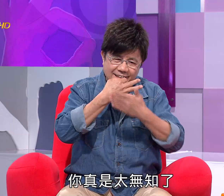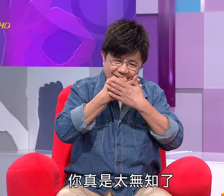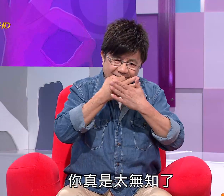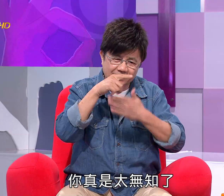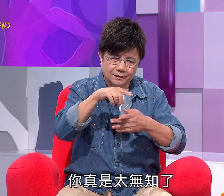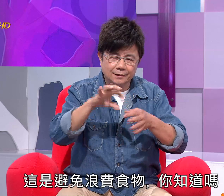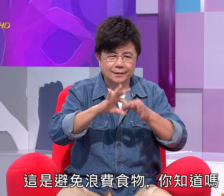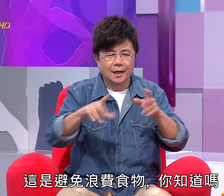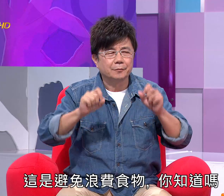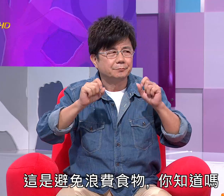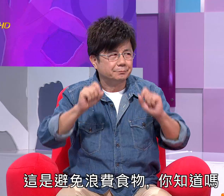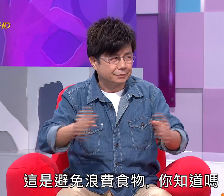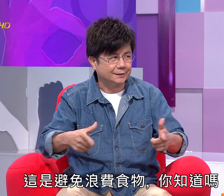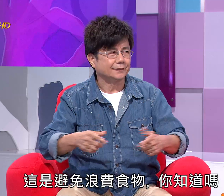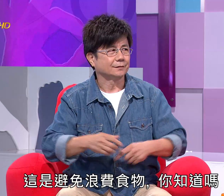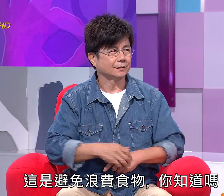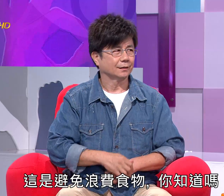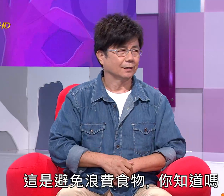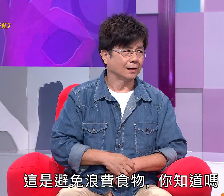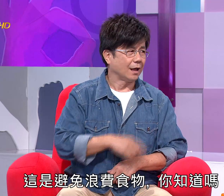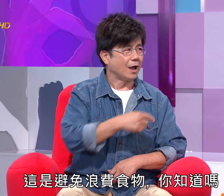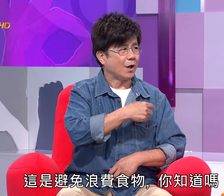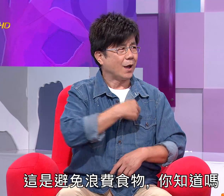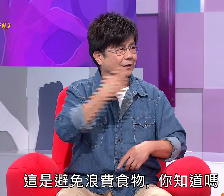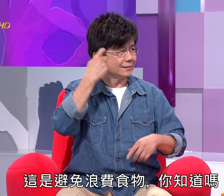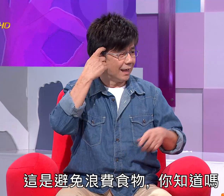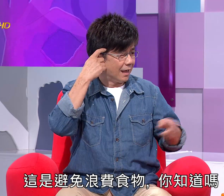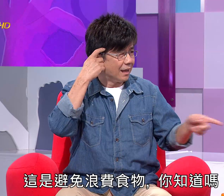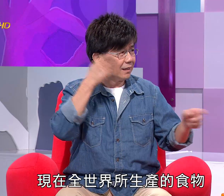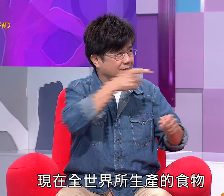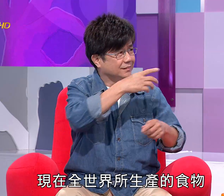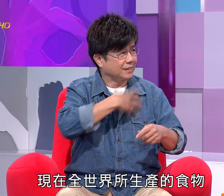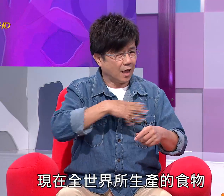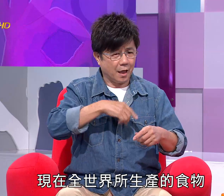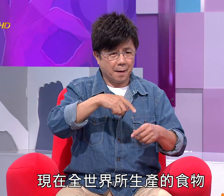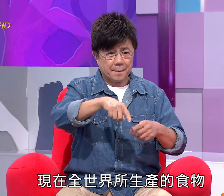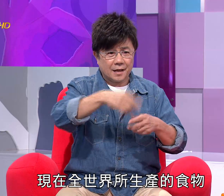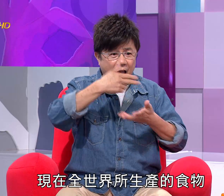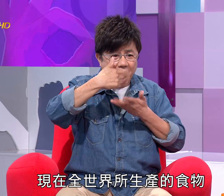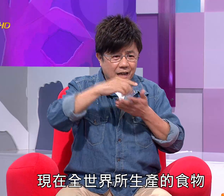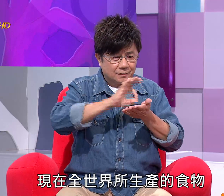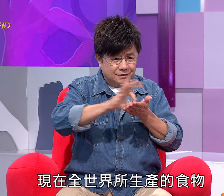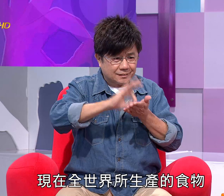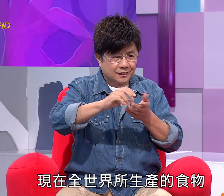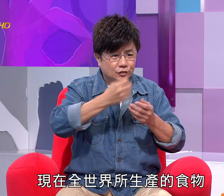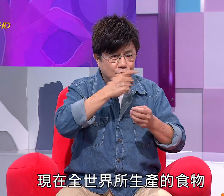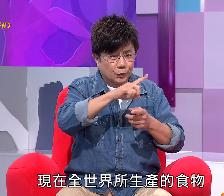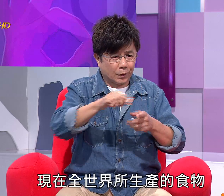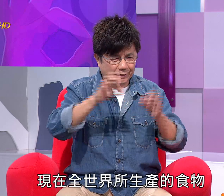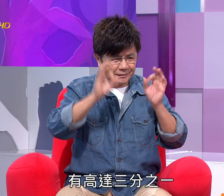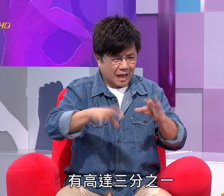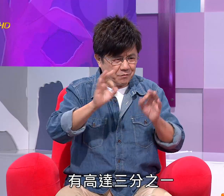了。这是避免浪费食物，你知道吗？现在全世界啊，所生产的食物有高